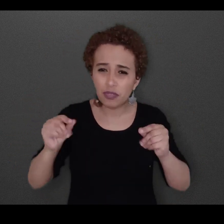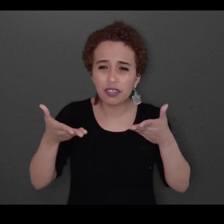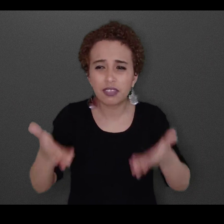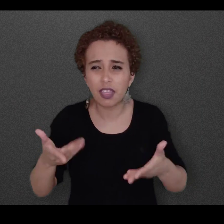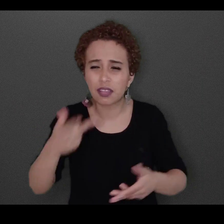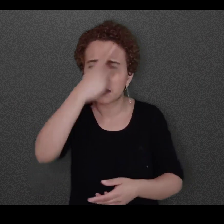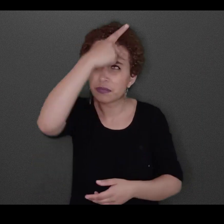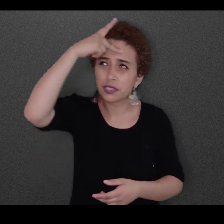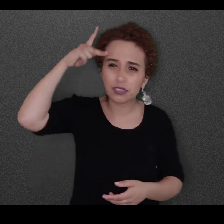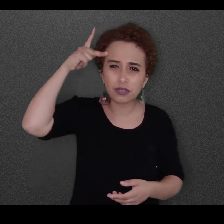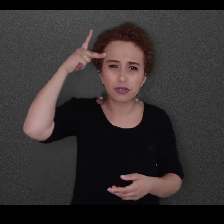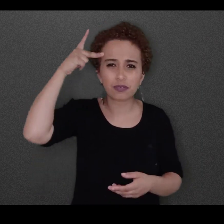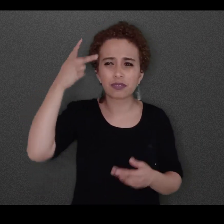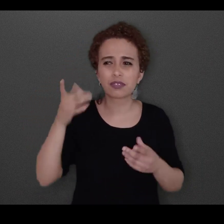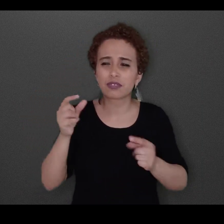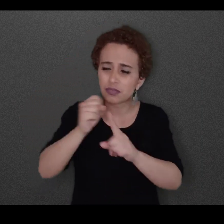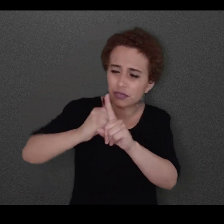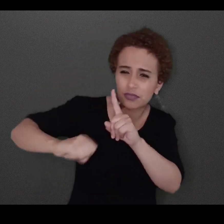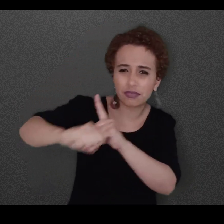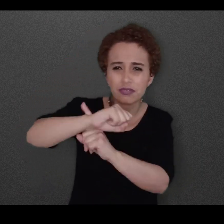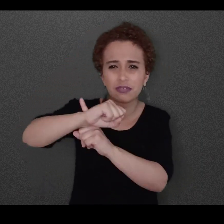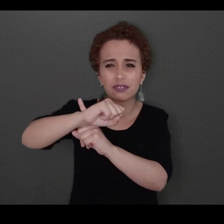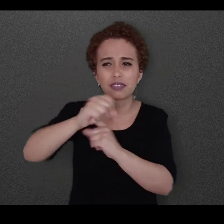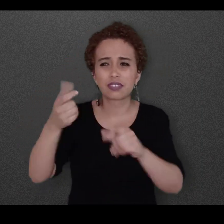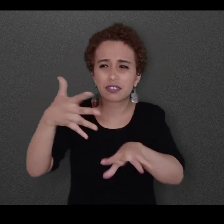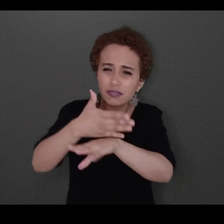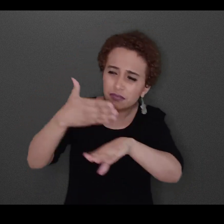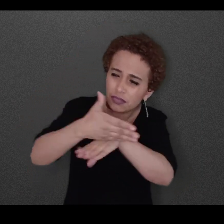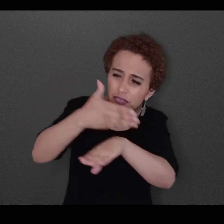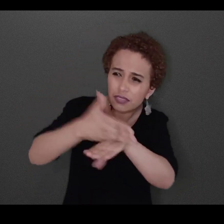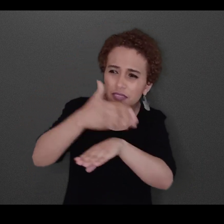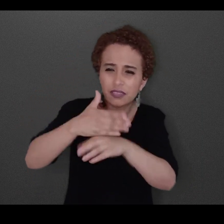de uma sociedade que se estrutura com opressões.